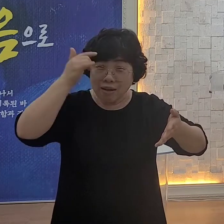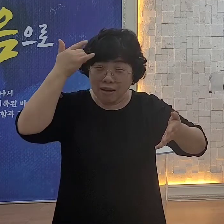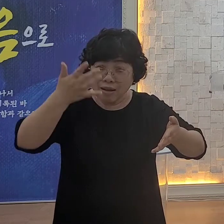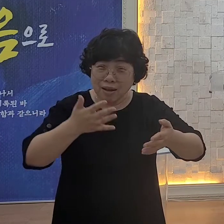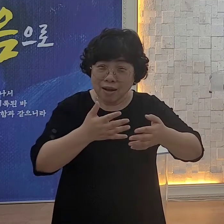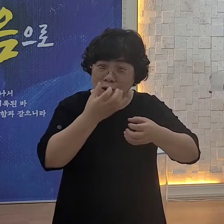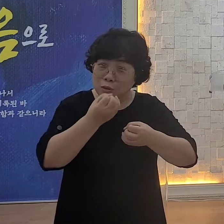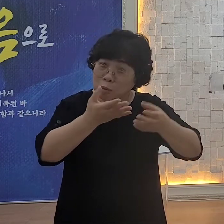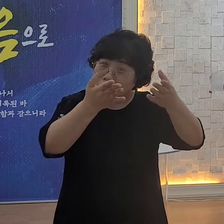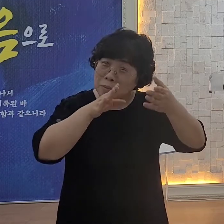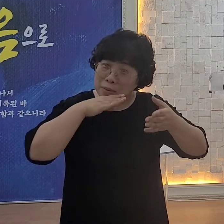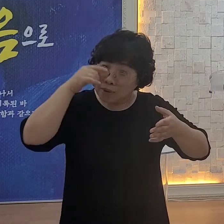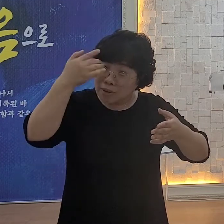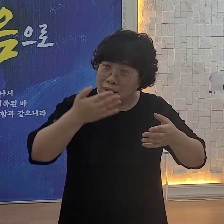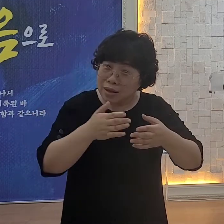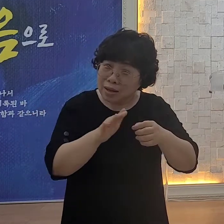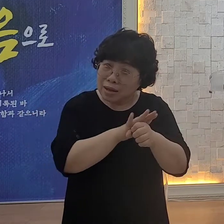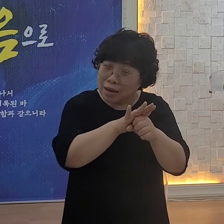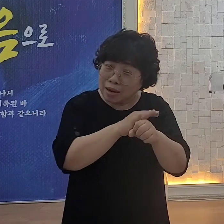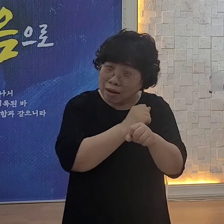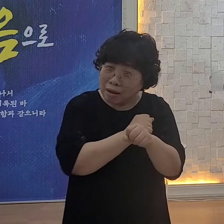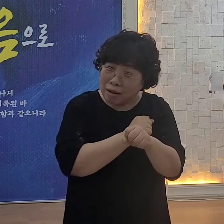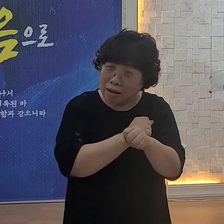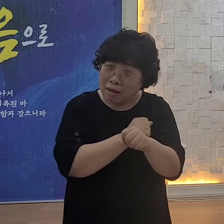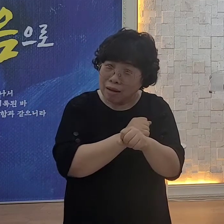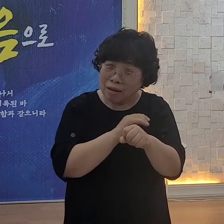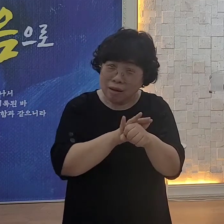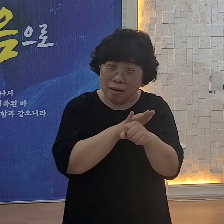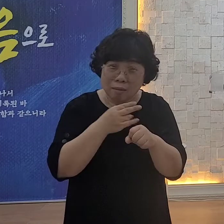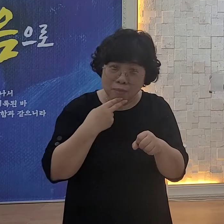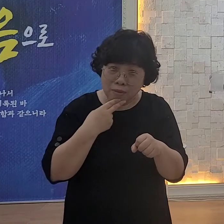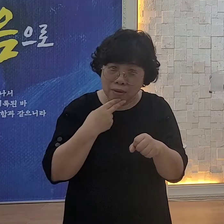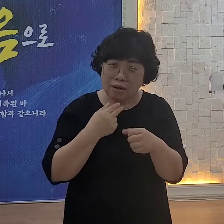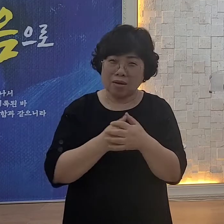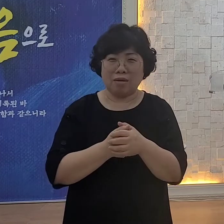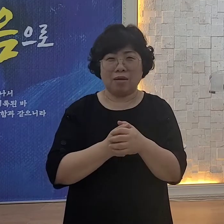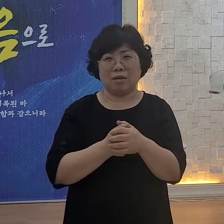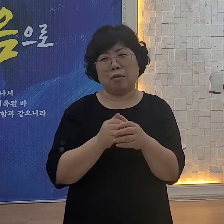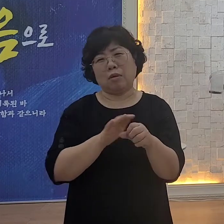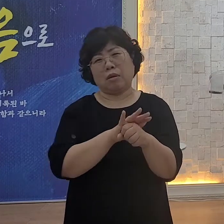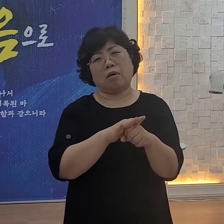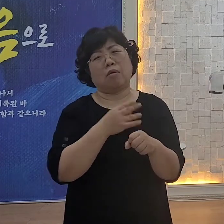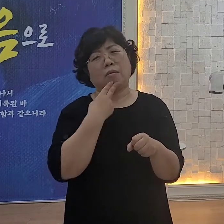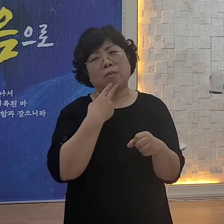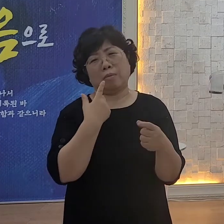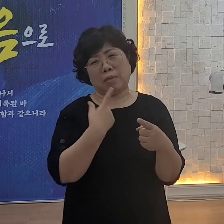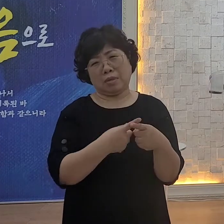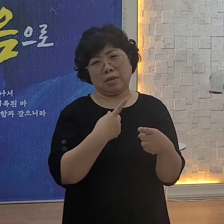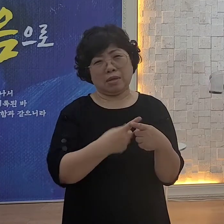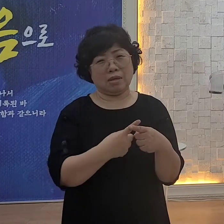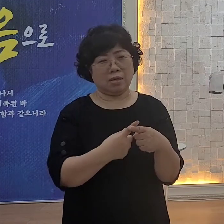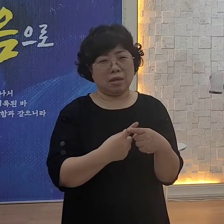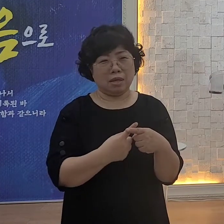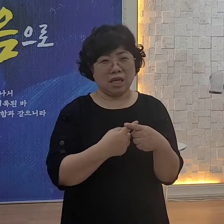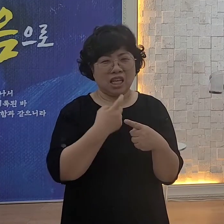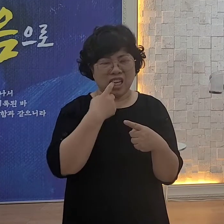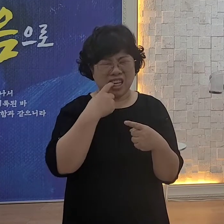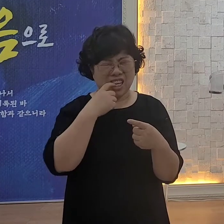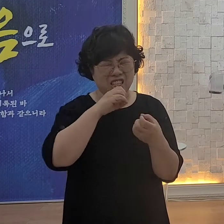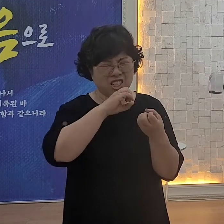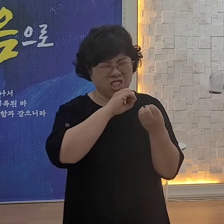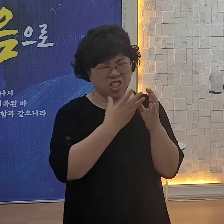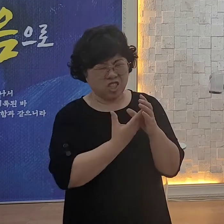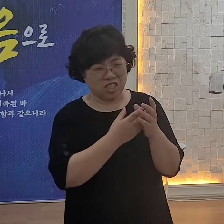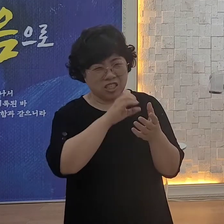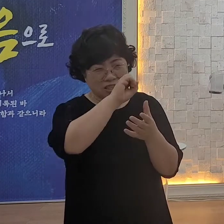이게 부모가 자식을 사랑하는 거예요, 안 사랑하는 거예요? 안 사랑. 애 이빨 다 썩어가지고 나중에 그 이빨